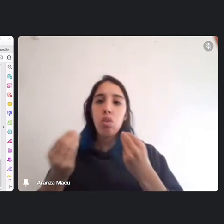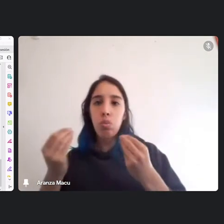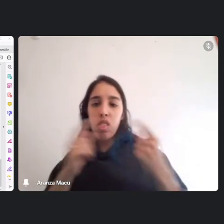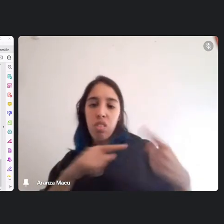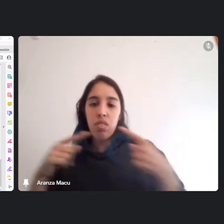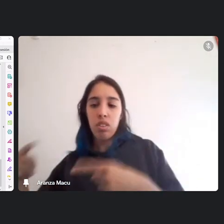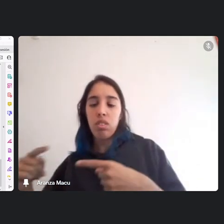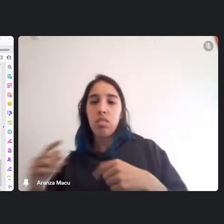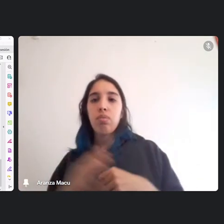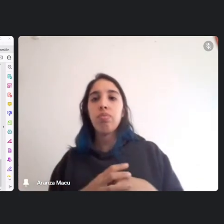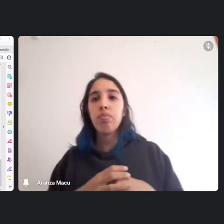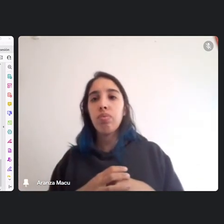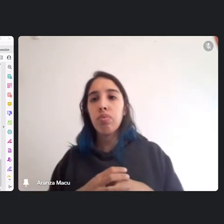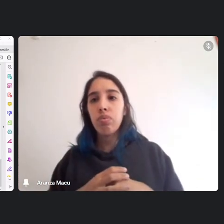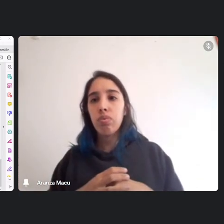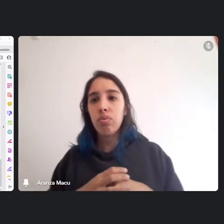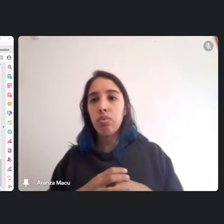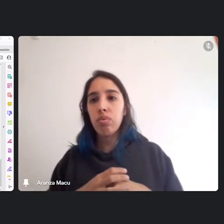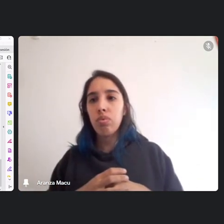Bien.